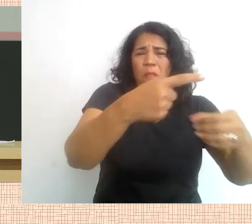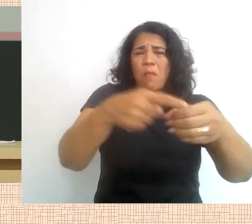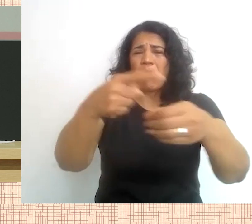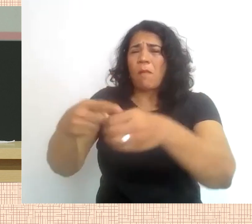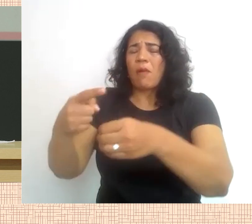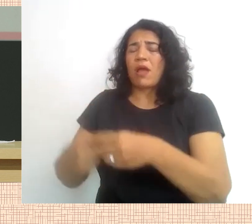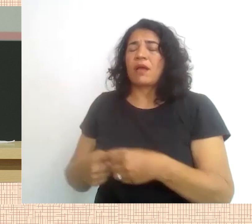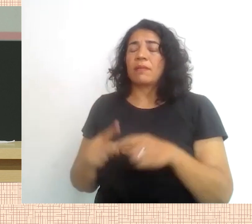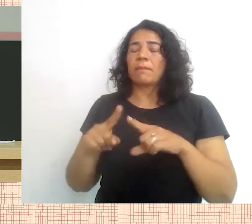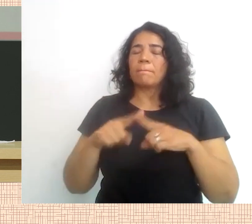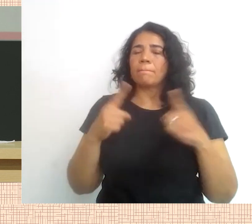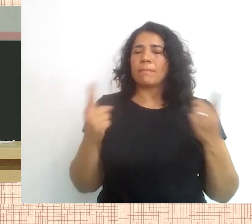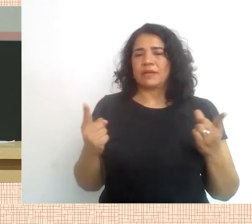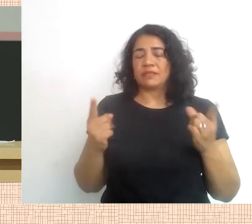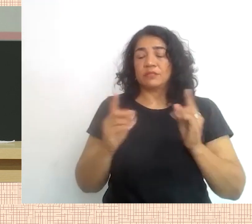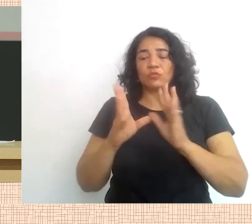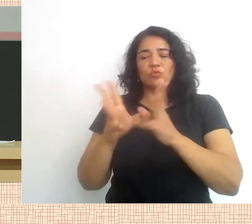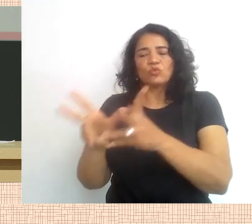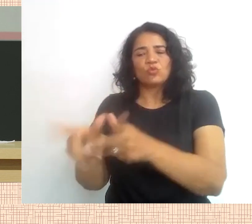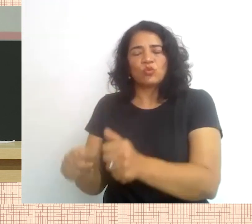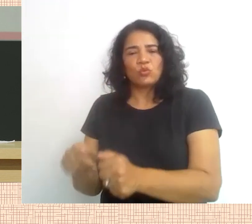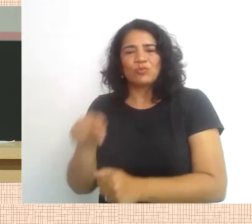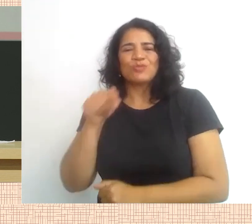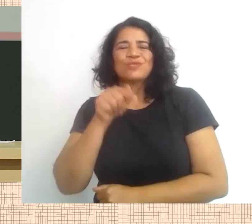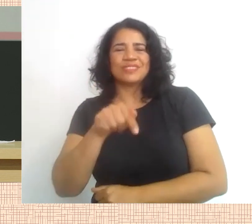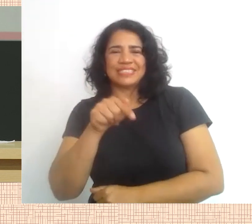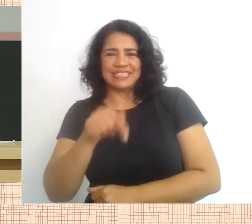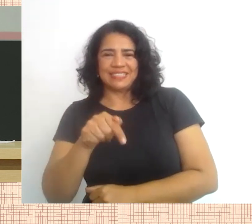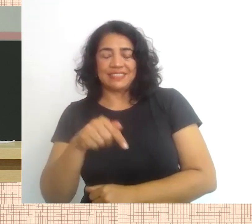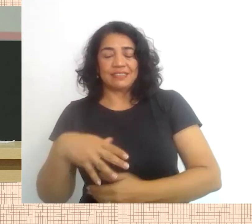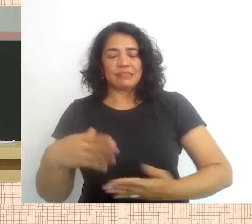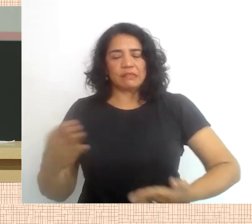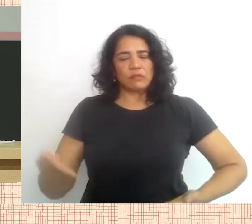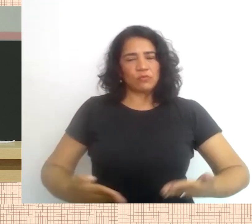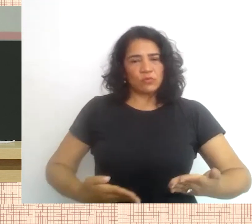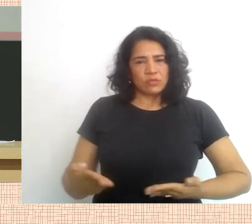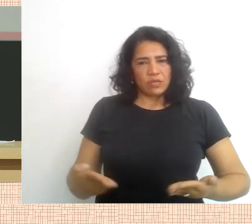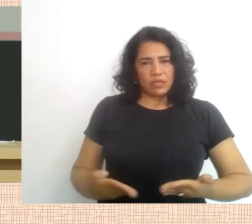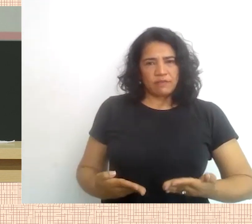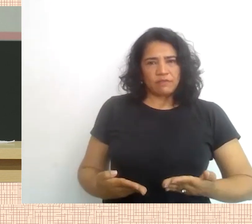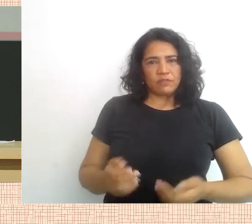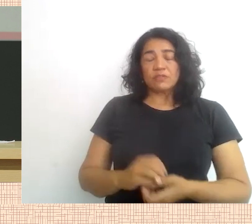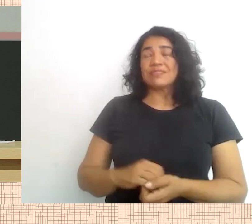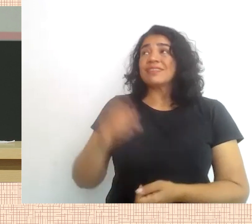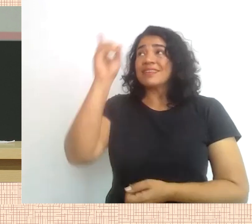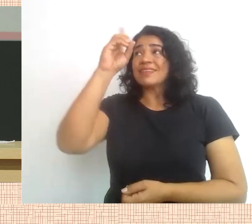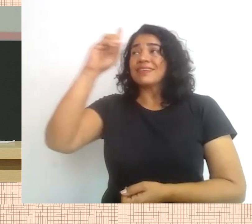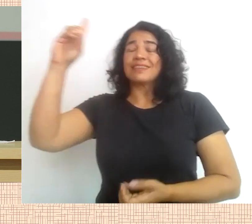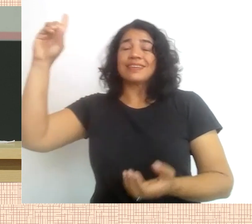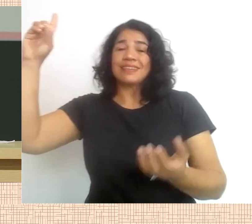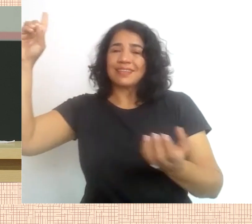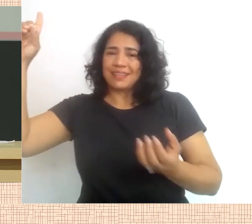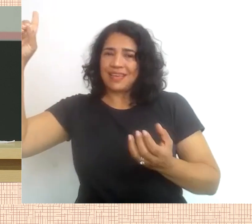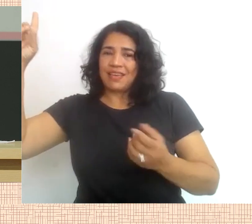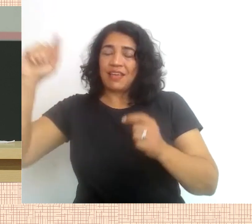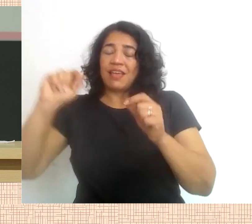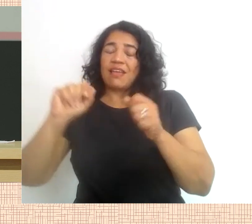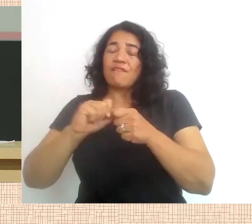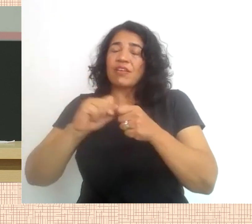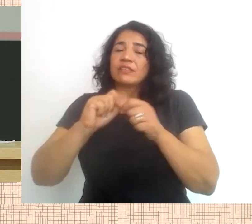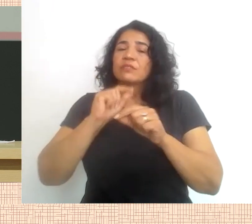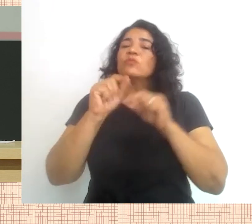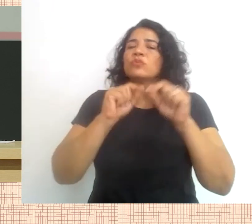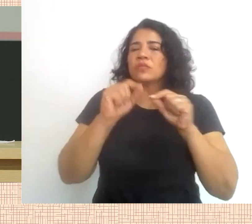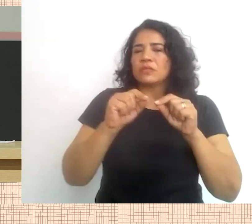João. Só um canal. E de João passa para esses outros servos, que são os demais